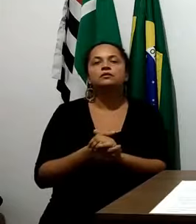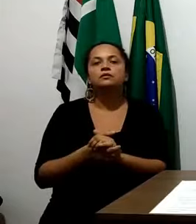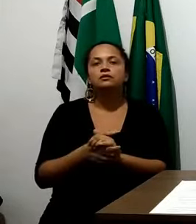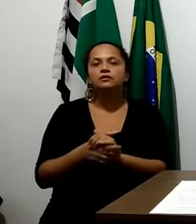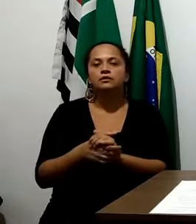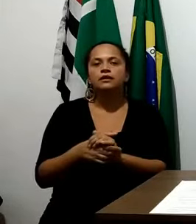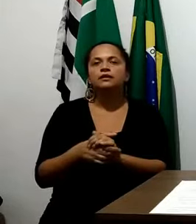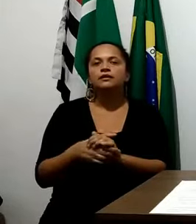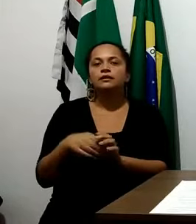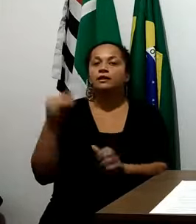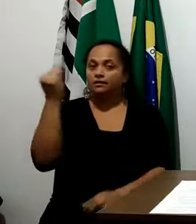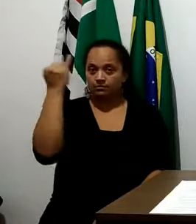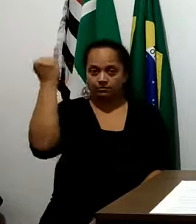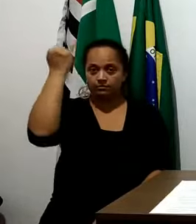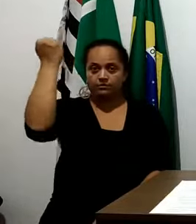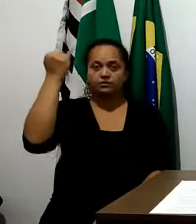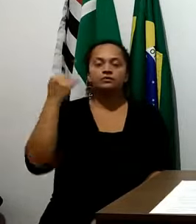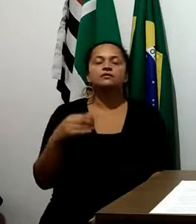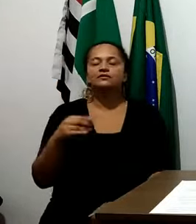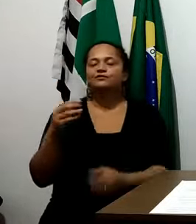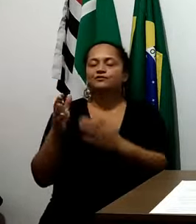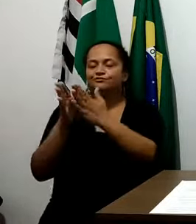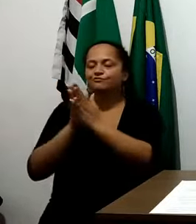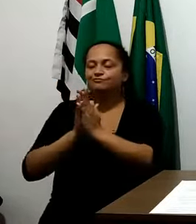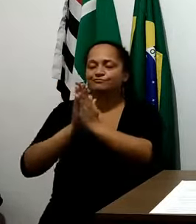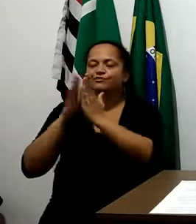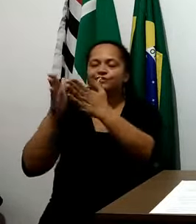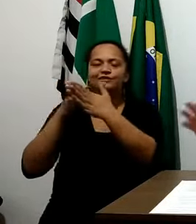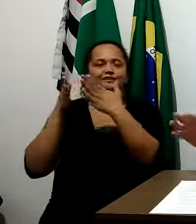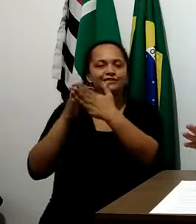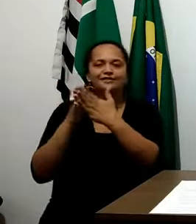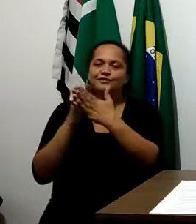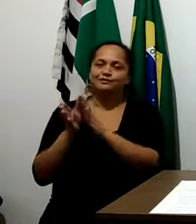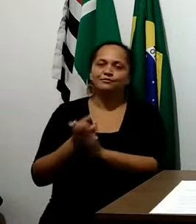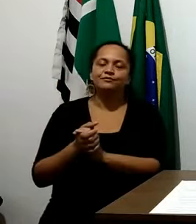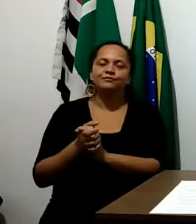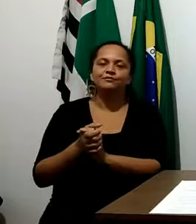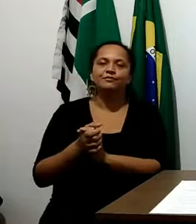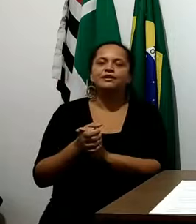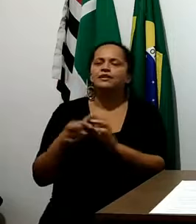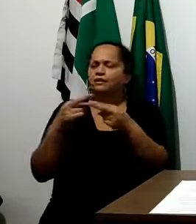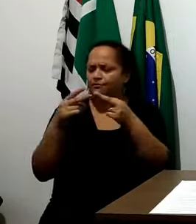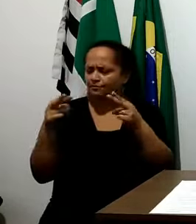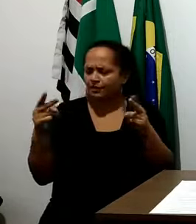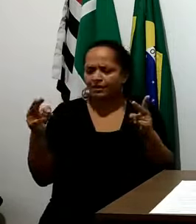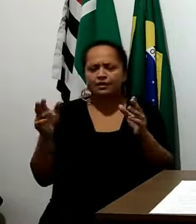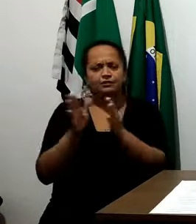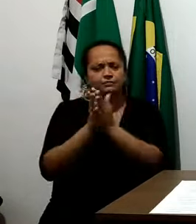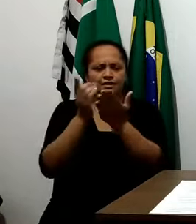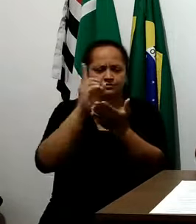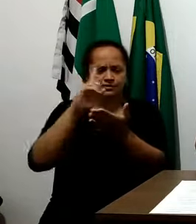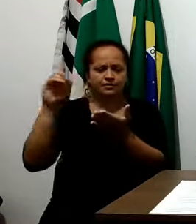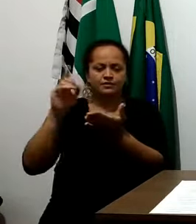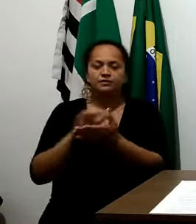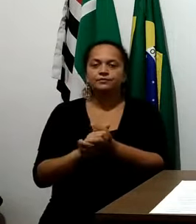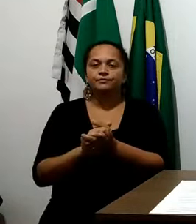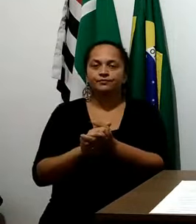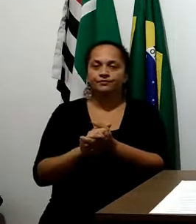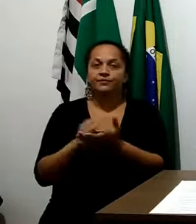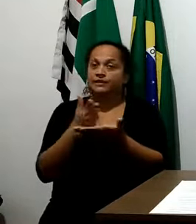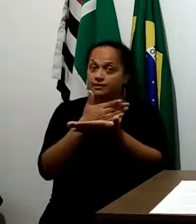a eficácia de um intercessor. Vários textos. Então eu separei apenas